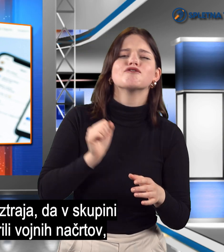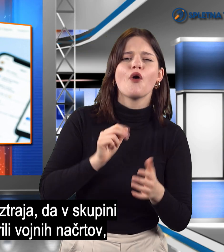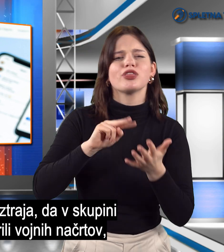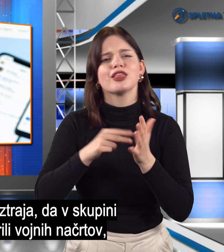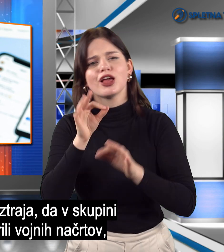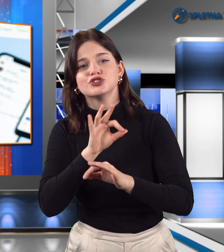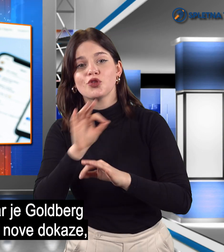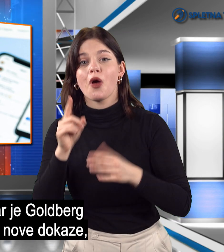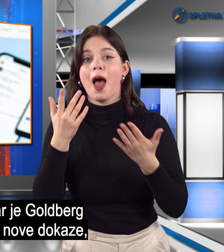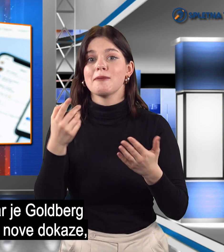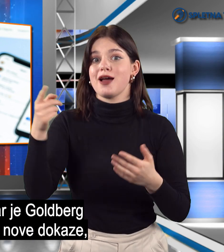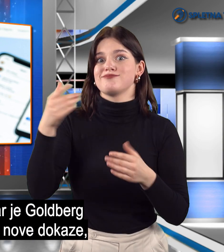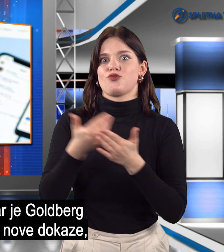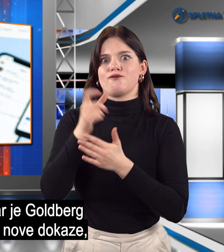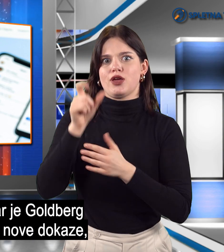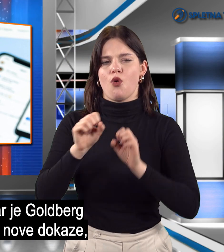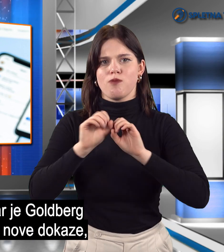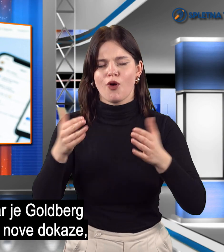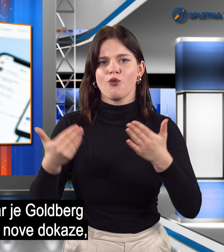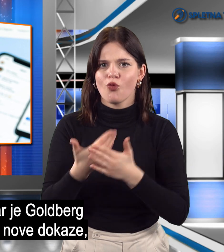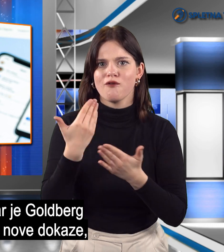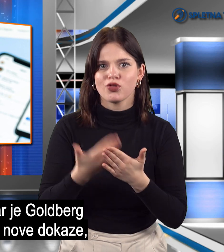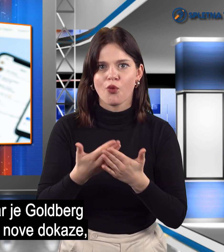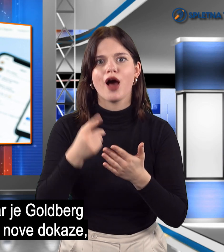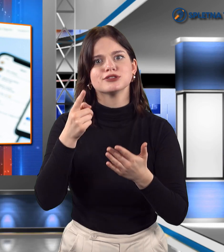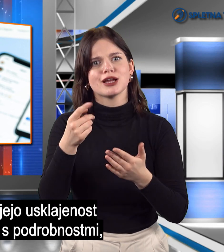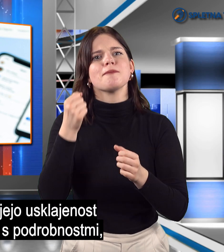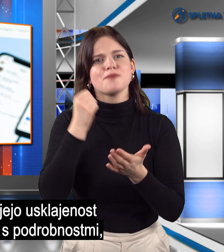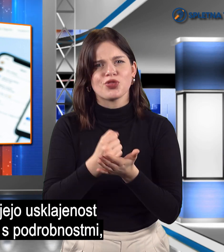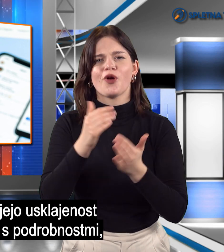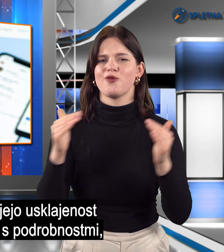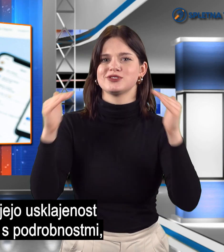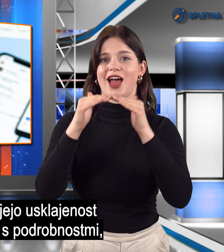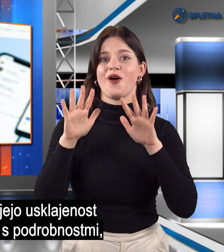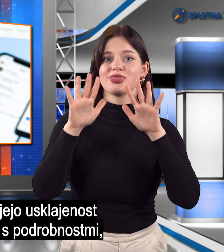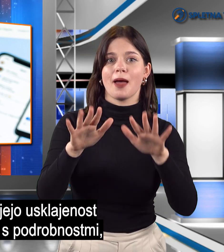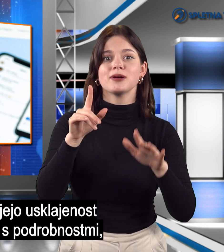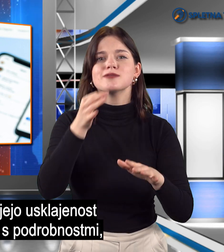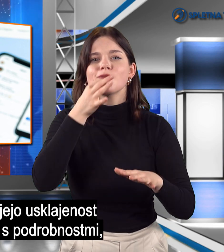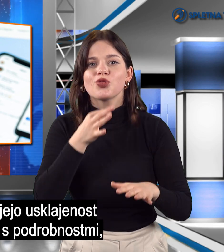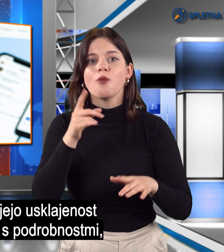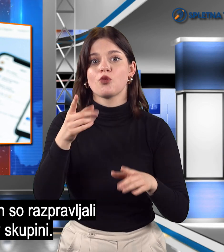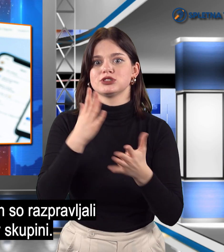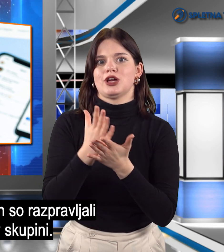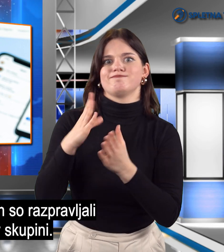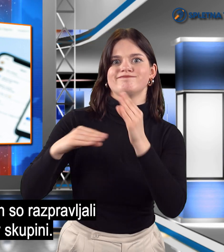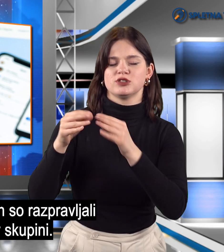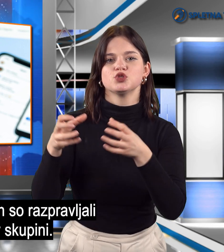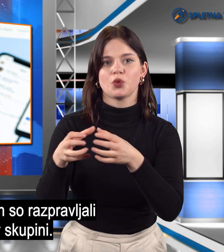niso razkrili vojnih načrtov, vendar je Goldberg objavil nove dokaze, ki potrjujejo usklajenost